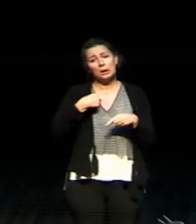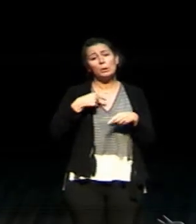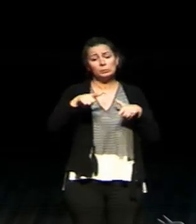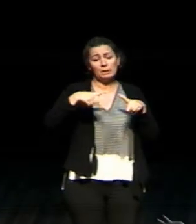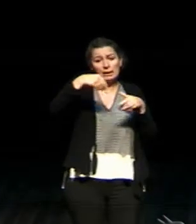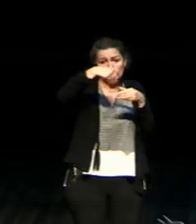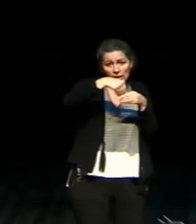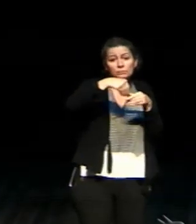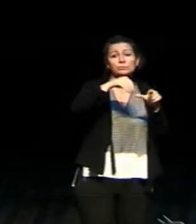para ouvintes.